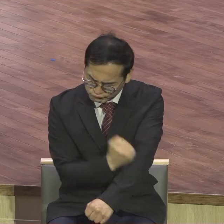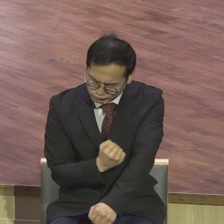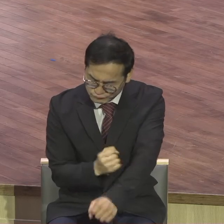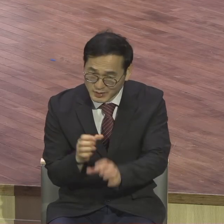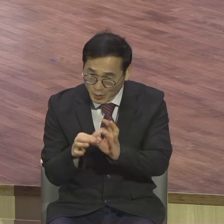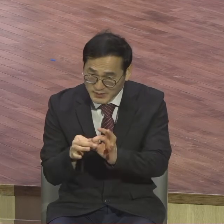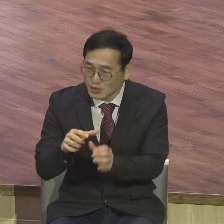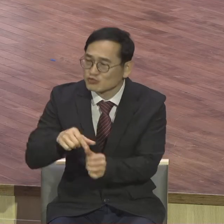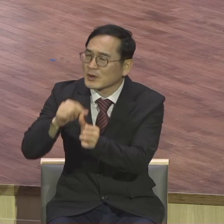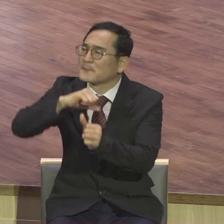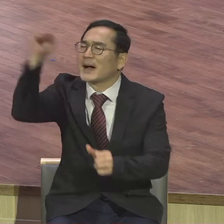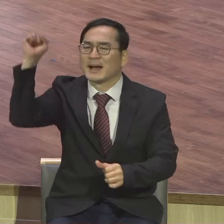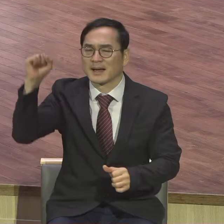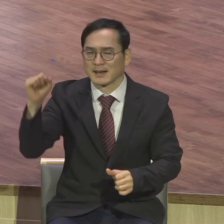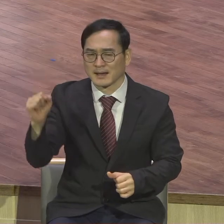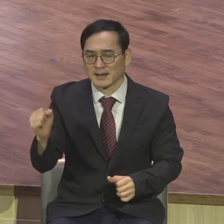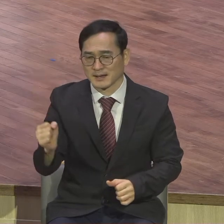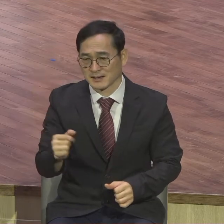이걸 주장하는 거예요.